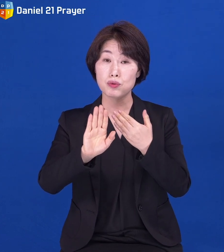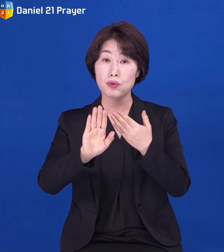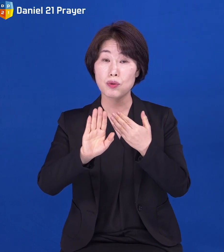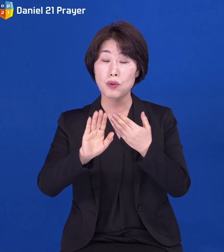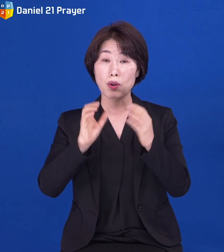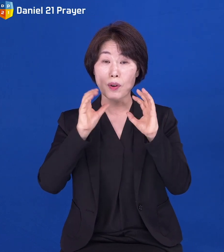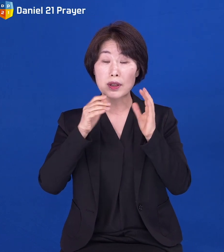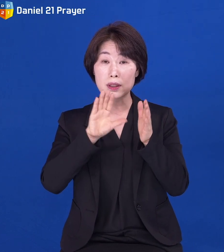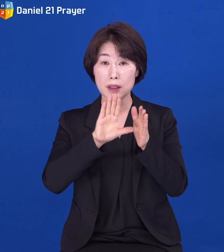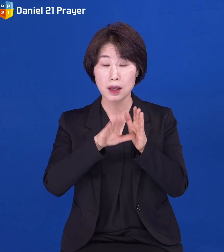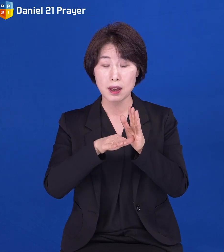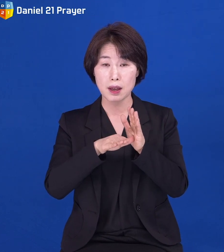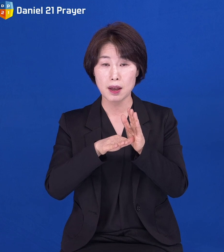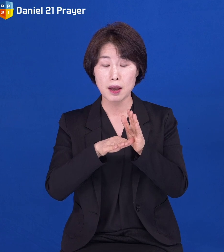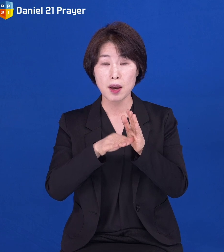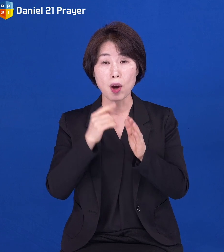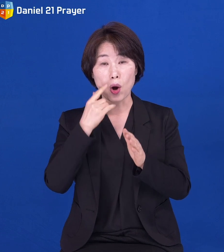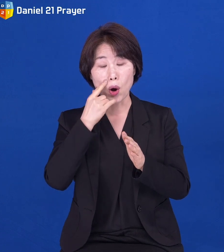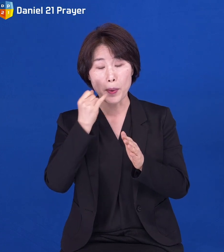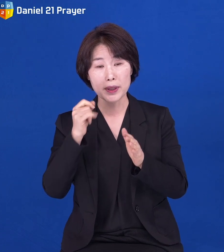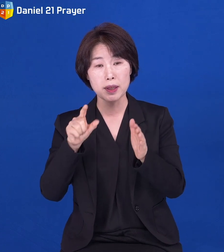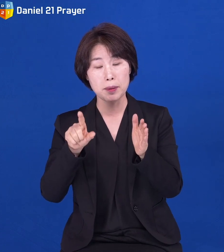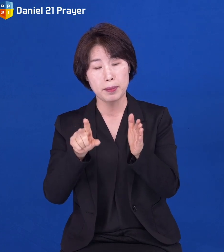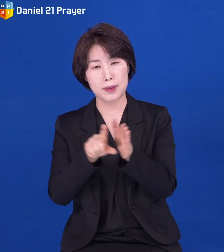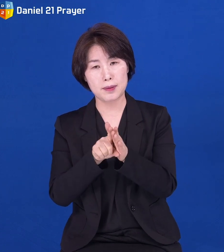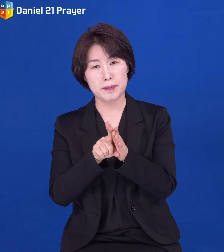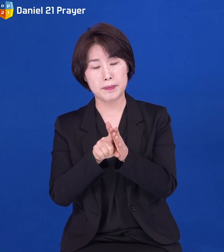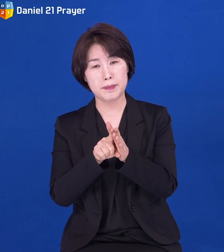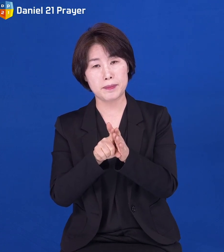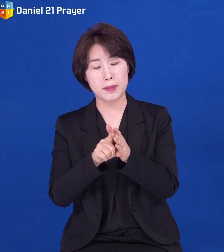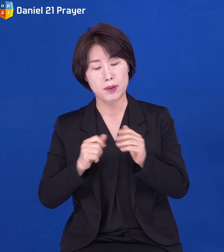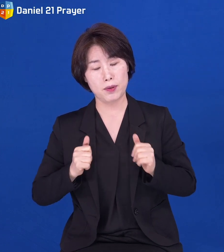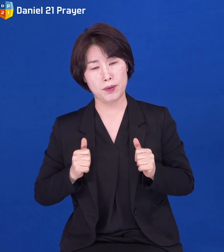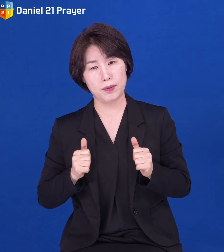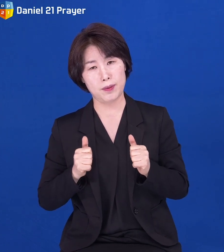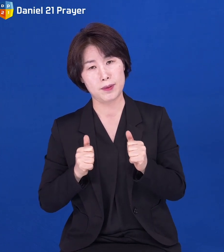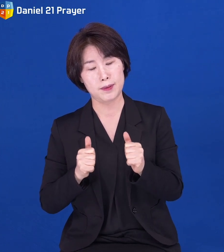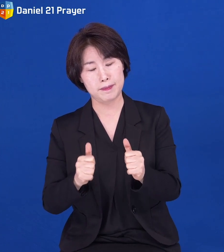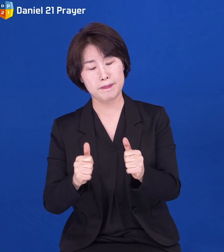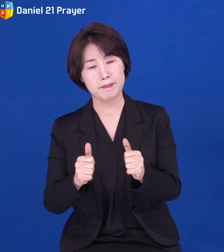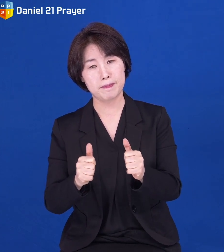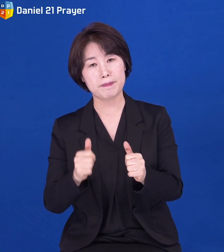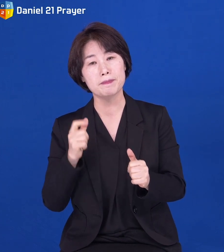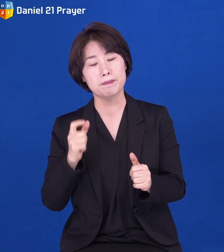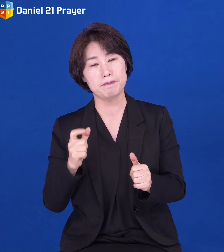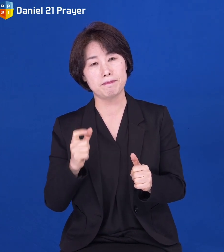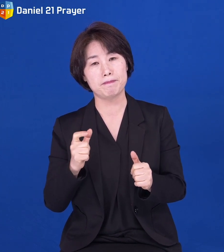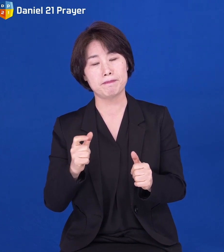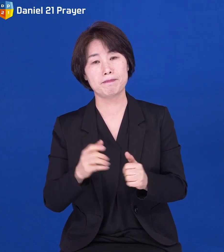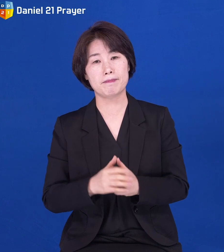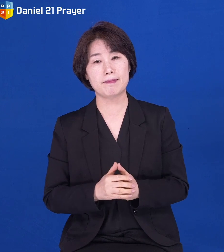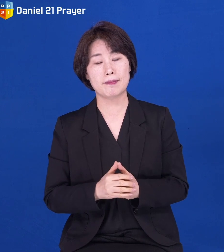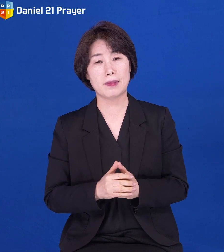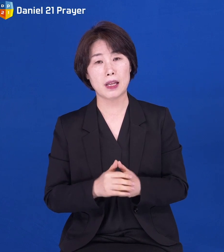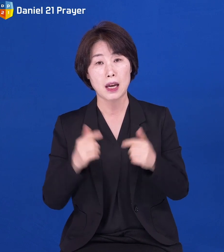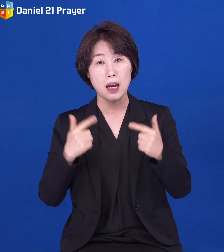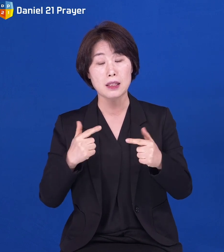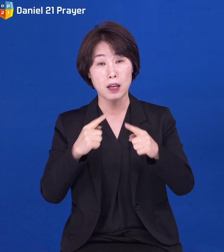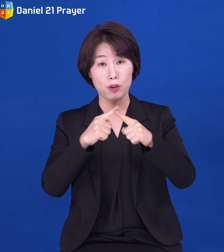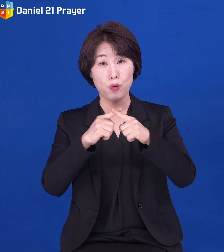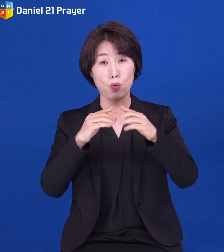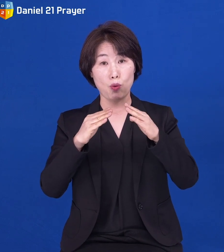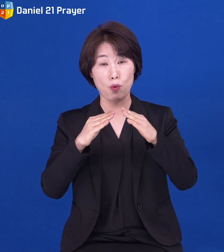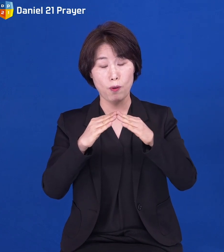때부터 어머니가 신앙생활을 너무 열심히 하셨기 때문에 제가 이제 항상 어머니와 함께 교회에서 거의